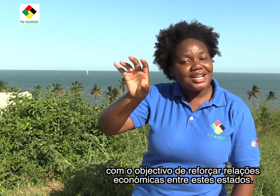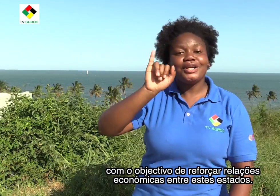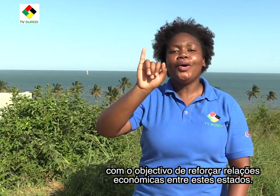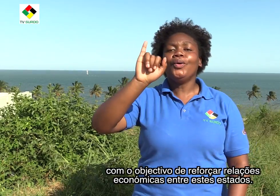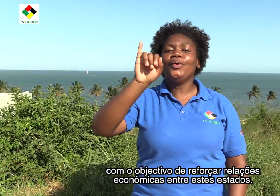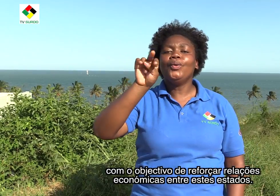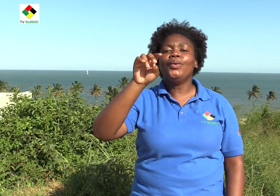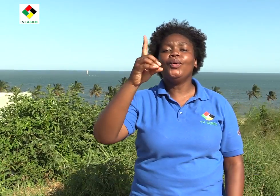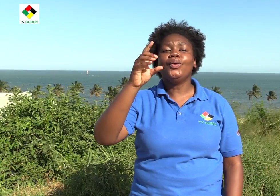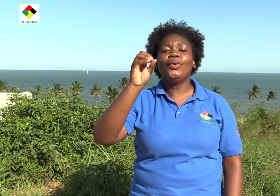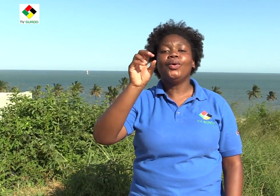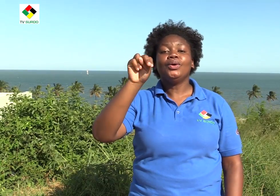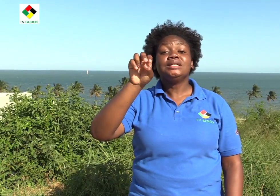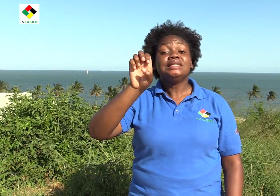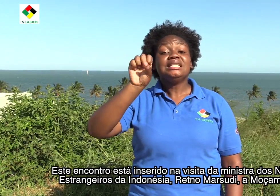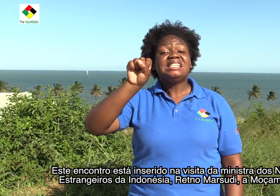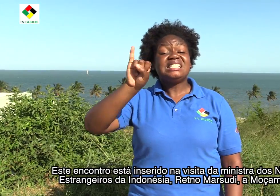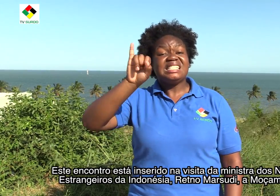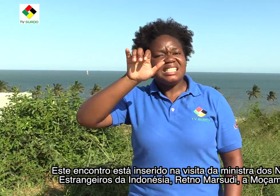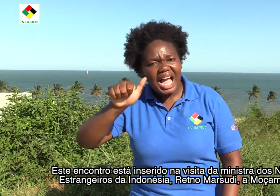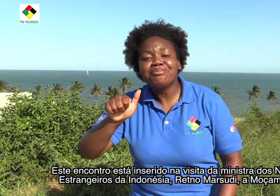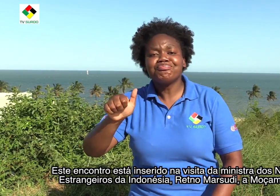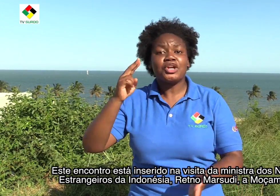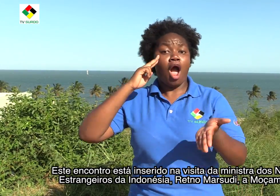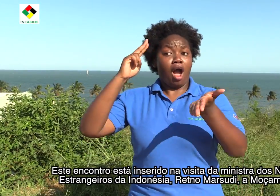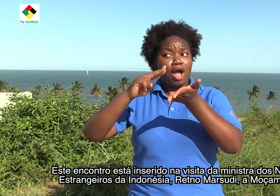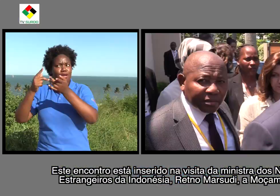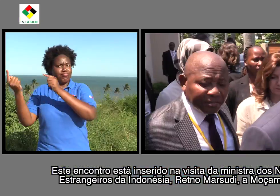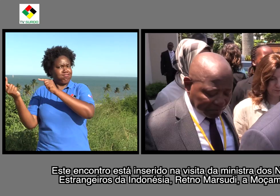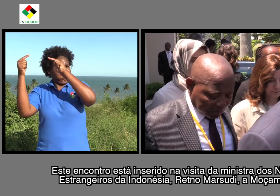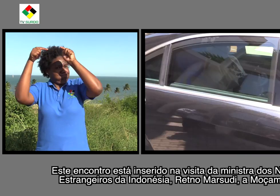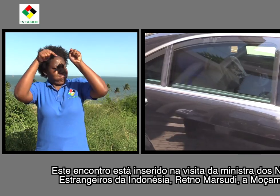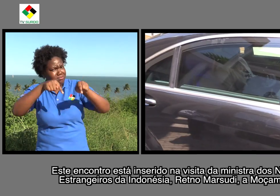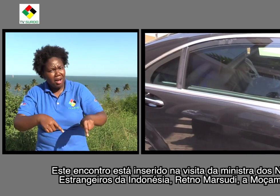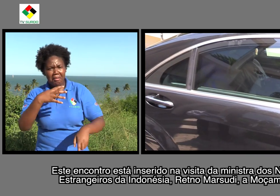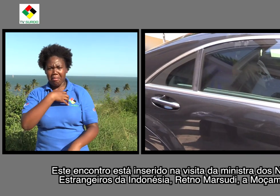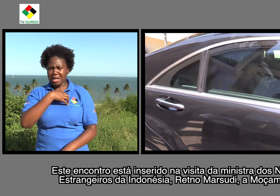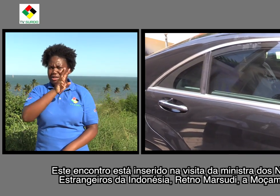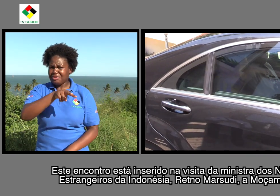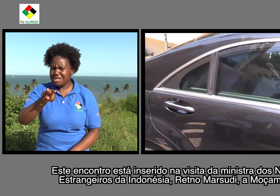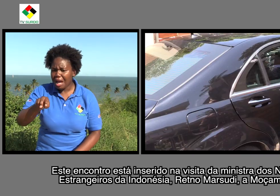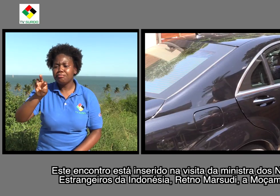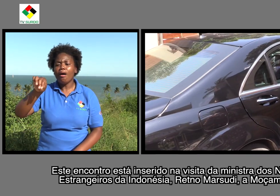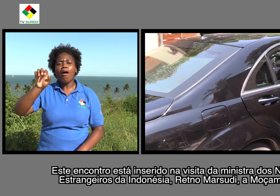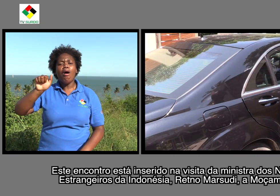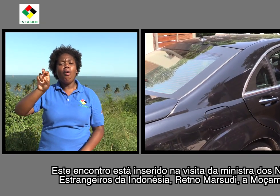estados. Este encontro está inserido na visita da ministra de negócios estrangeiros da Indonésia, Retno